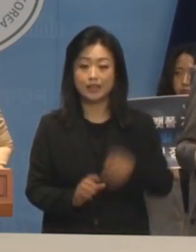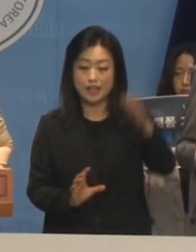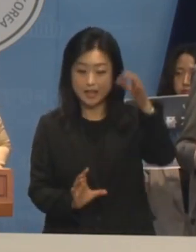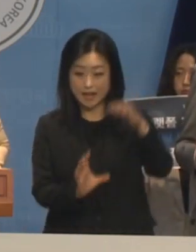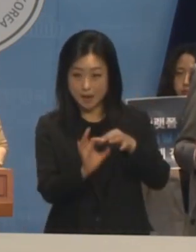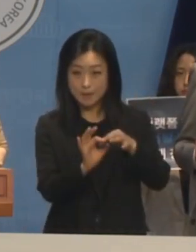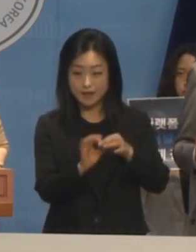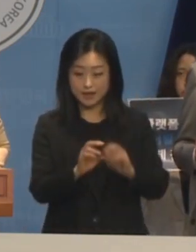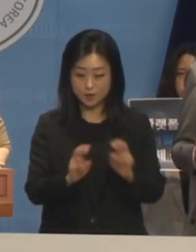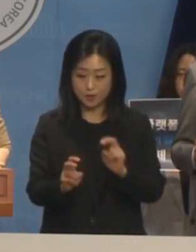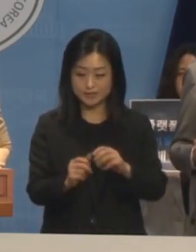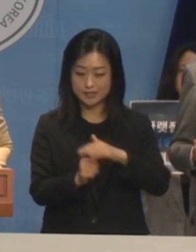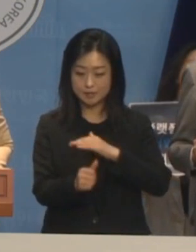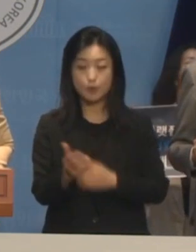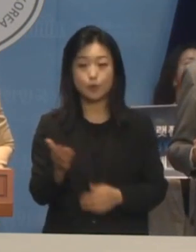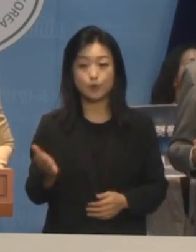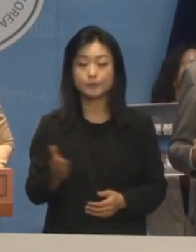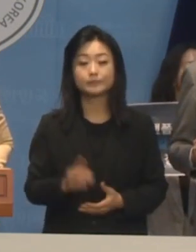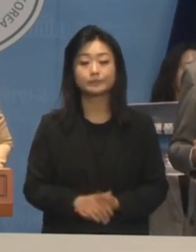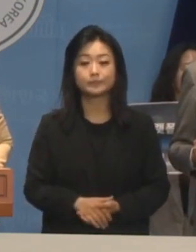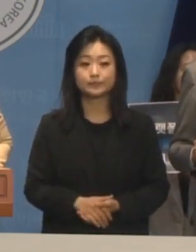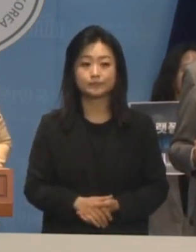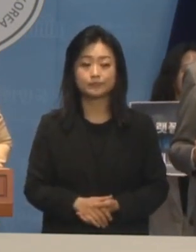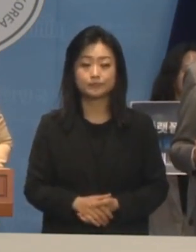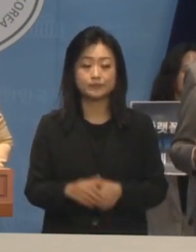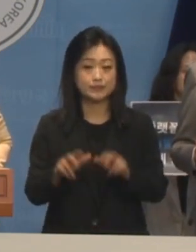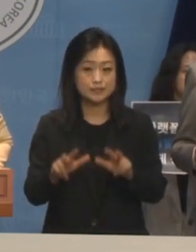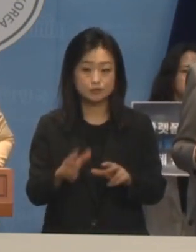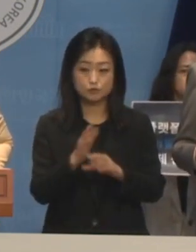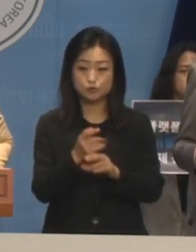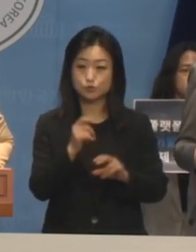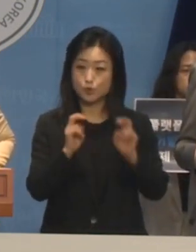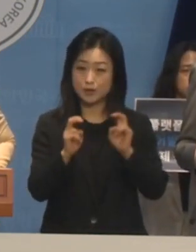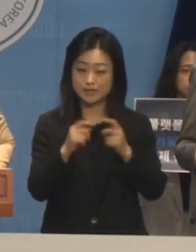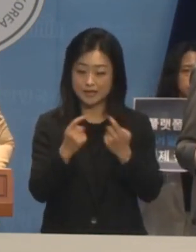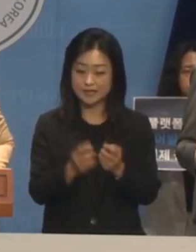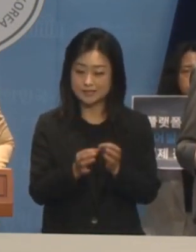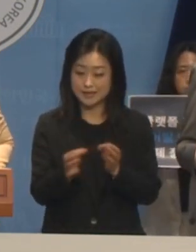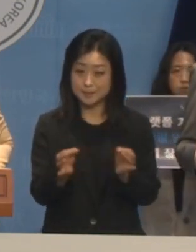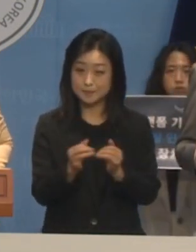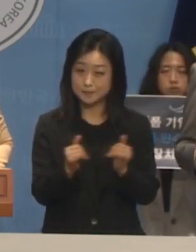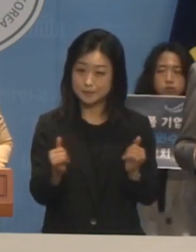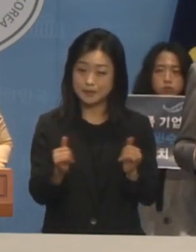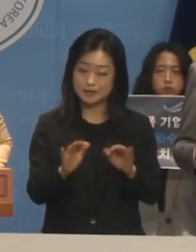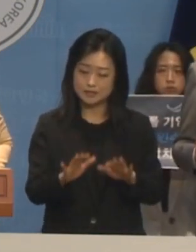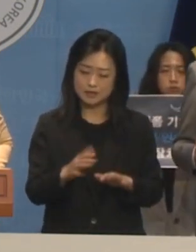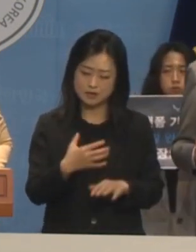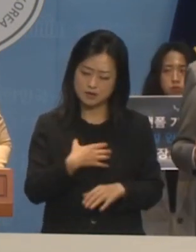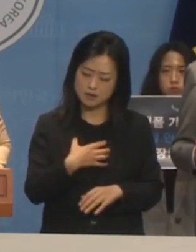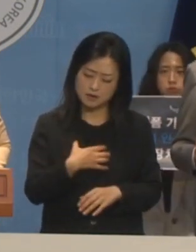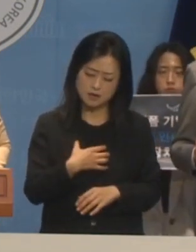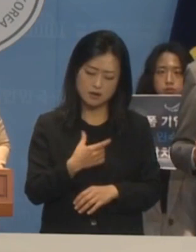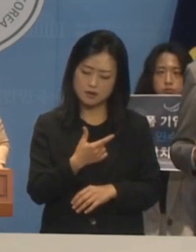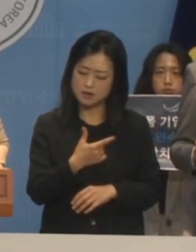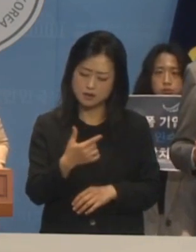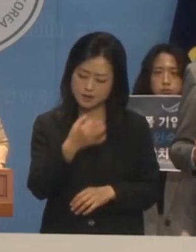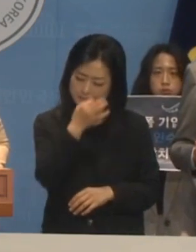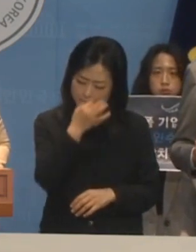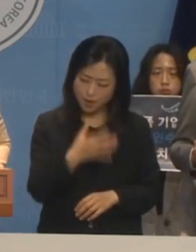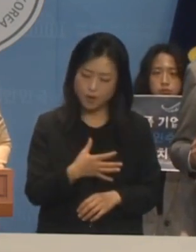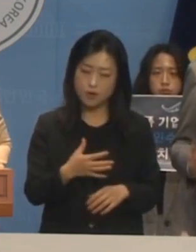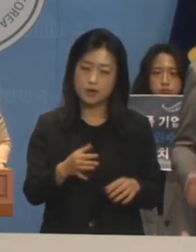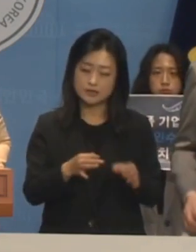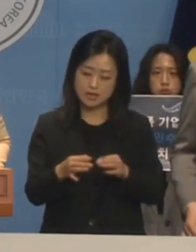가맹점주협의회 공동의장 김진우입니다. 현재 중소자영업자들은 위기를 넘어 지금 이 순간에도 폐점을 하고